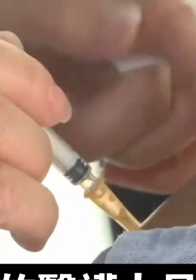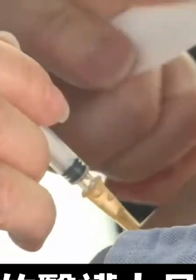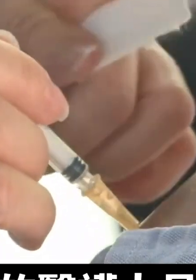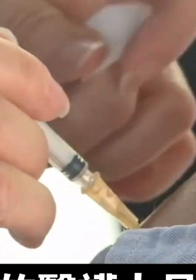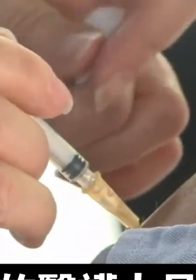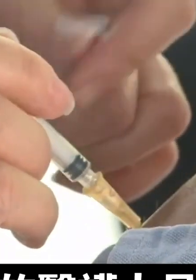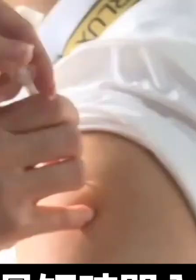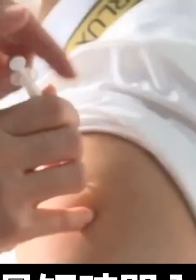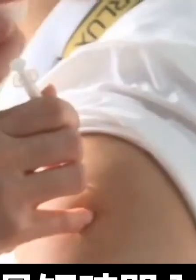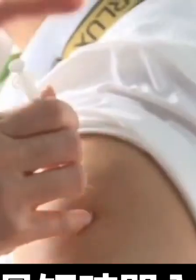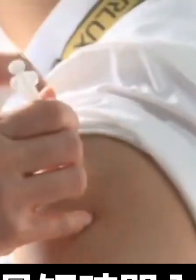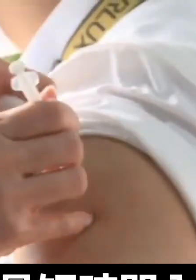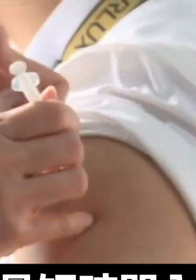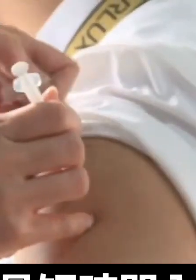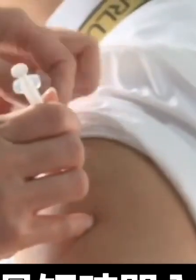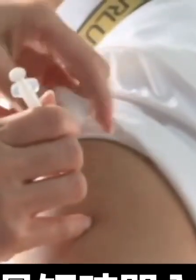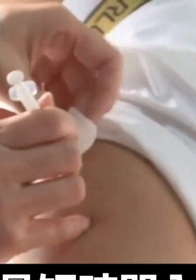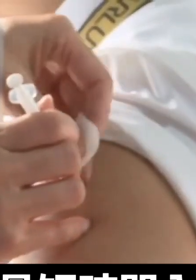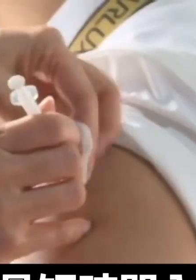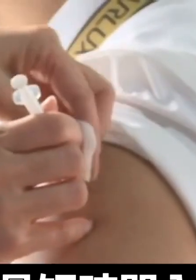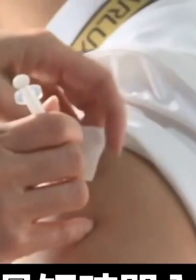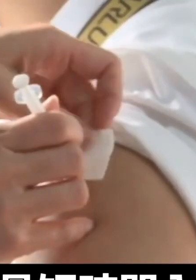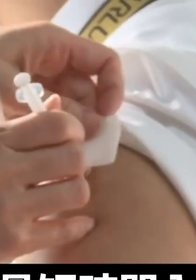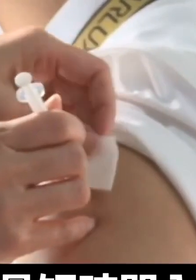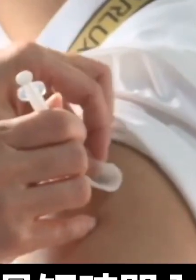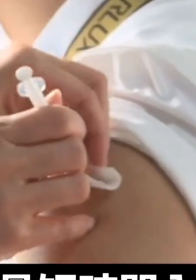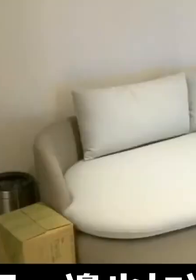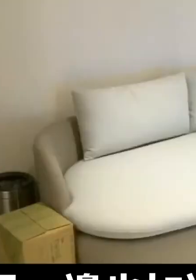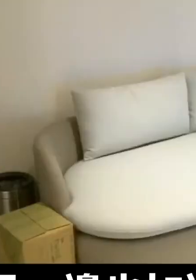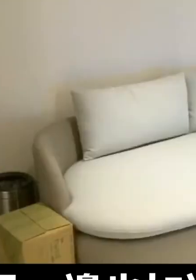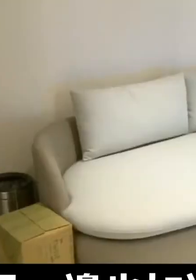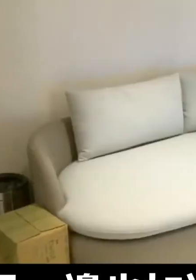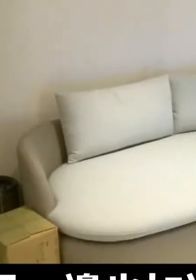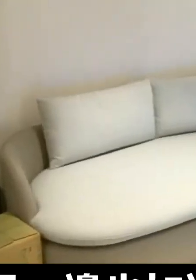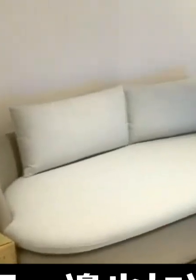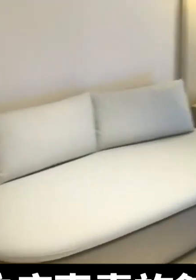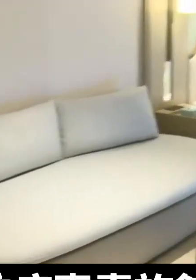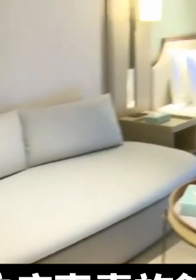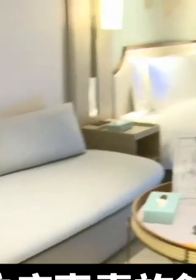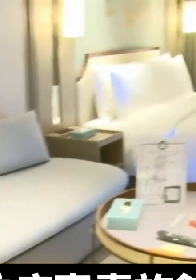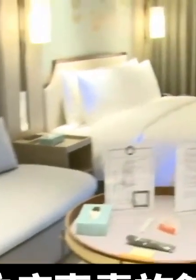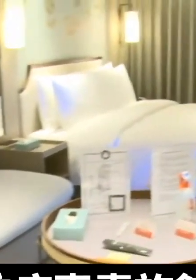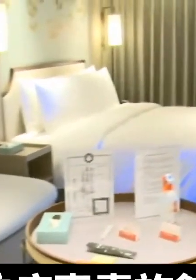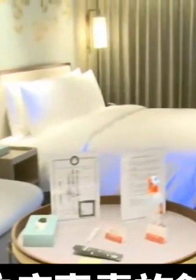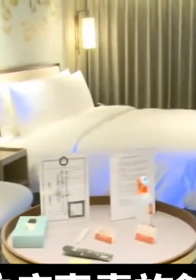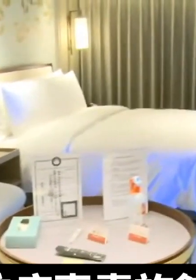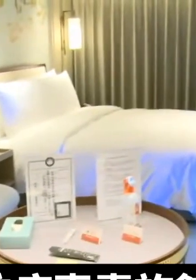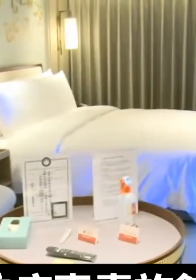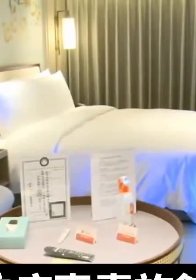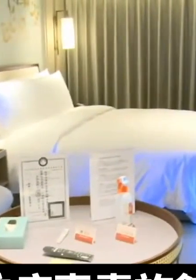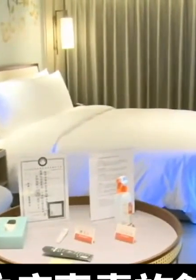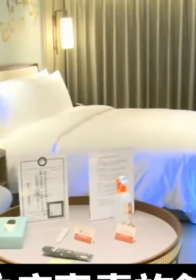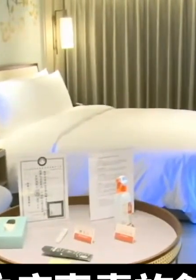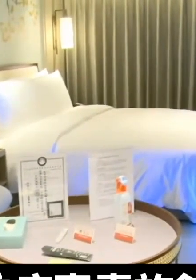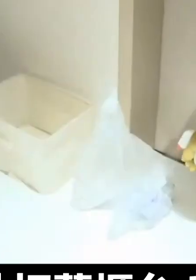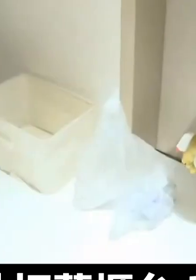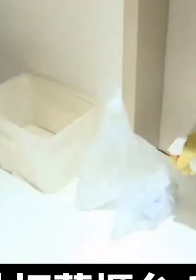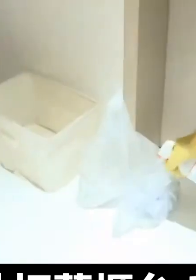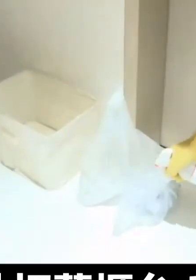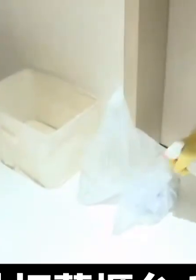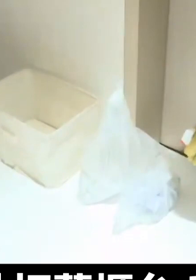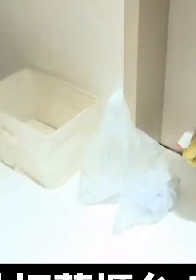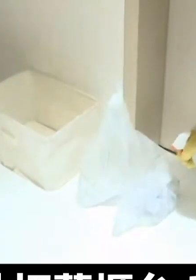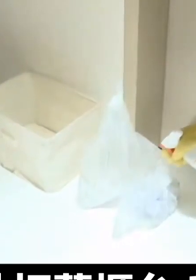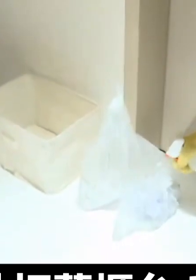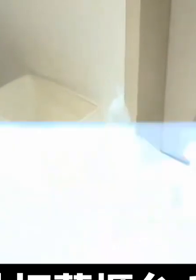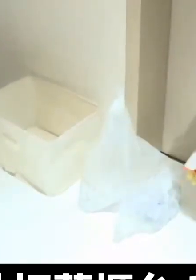房的医护人员一定要在最短时间内接种疫苗。另一边也加速加强版防疫专责旅馆的建制，公开